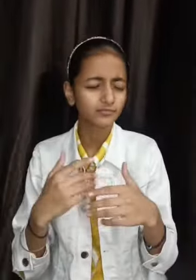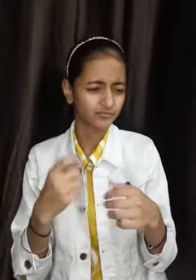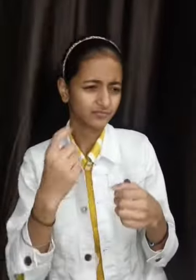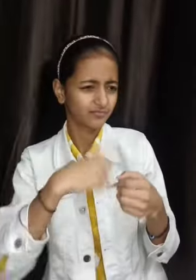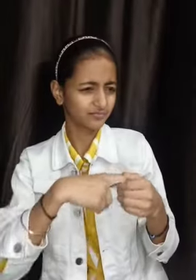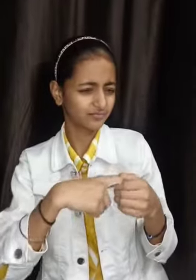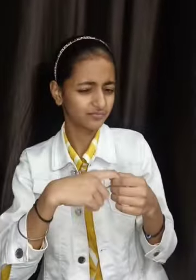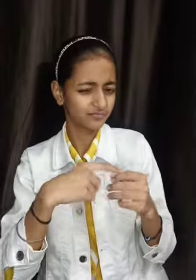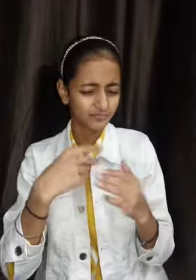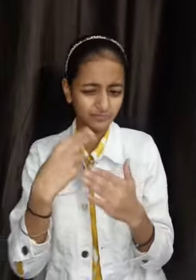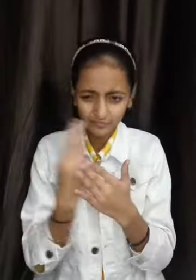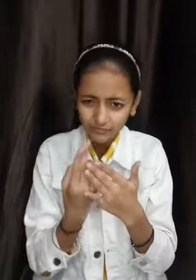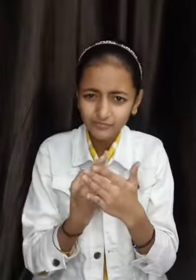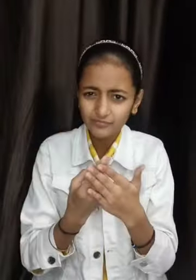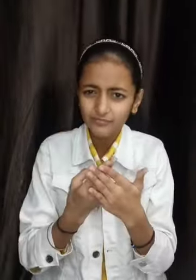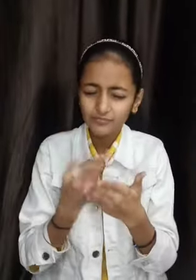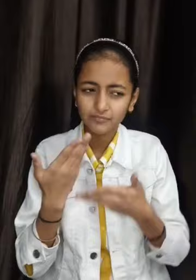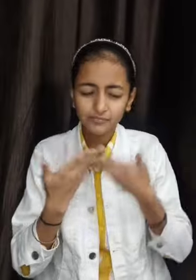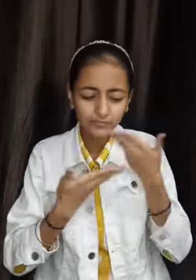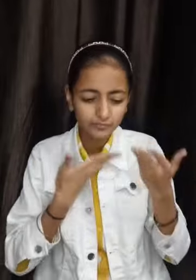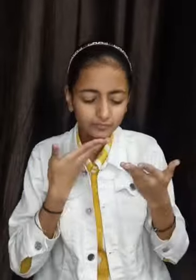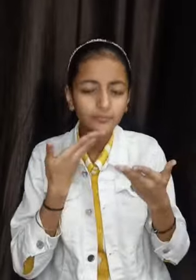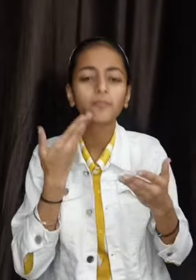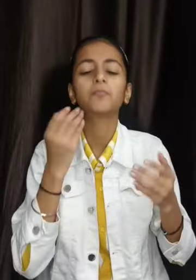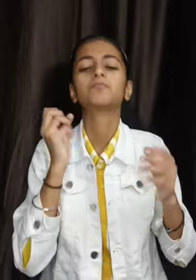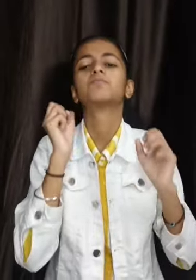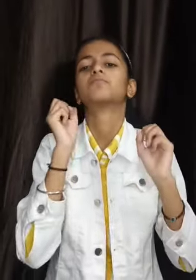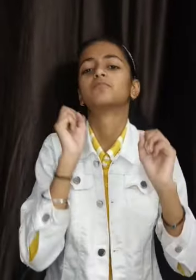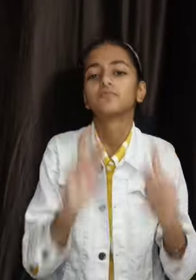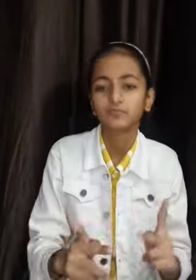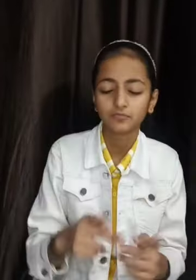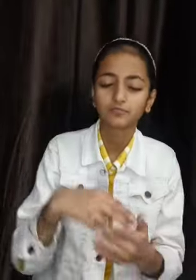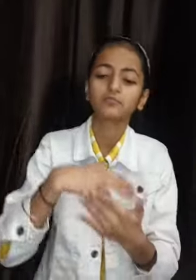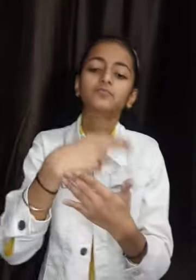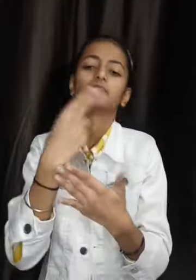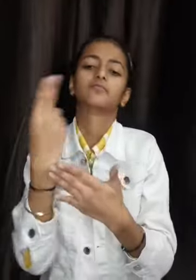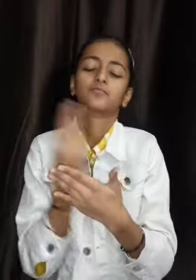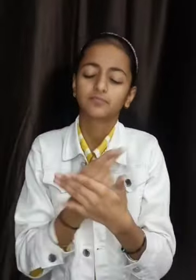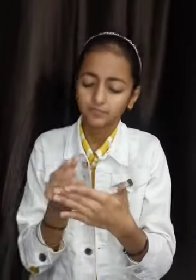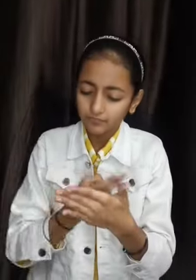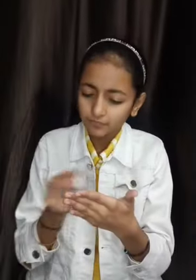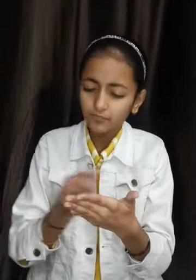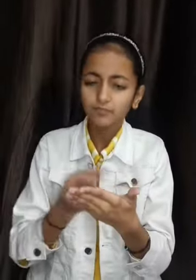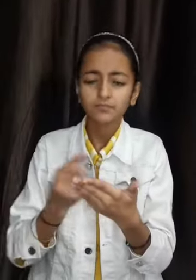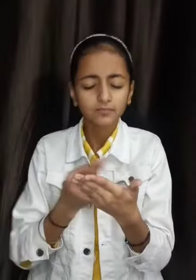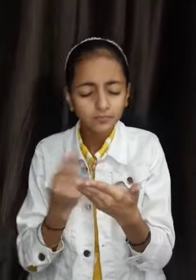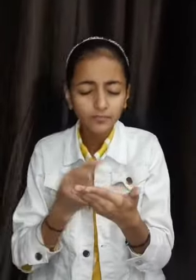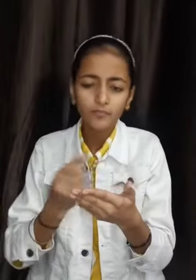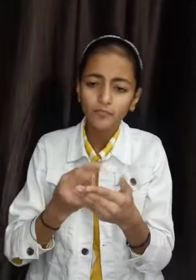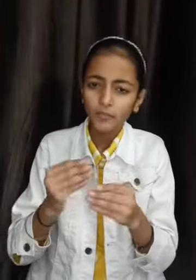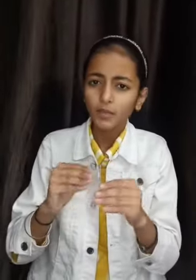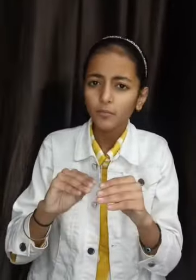विभिन्न प्रकार की बारीकियों के बारे में उन्होंने बताया और कला प्रतियोगिता में भाग लेने के लिए हमें तैयार